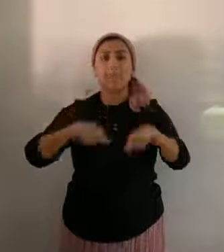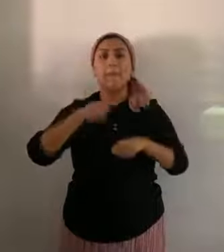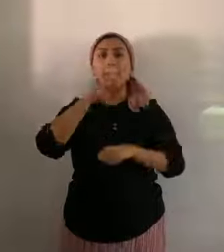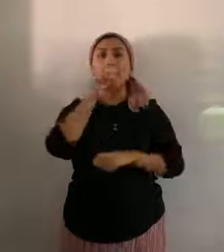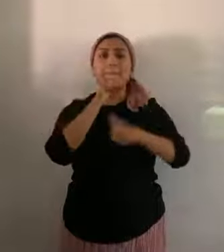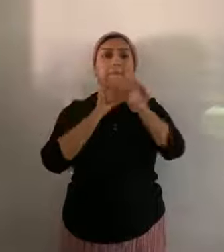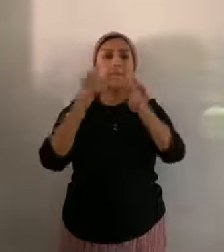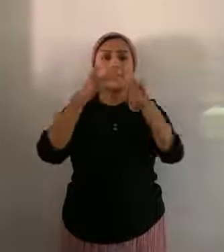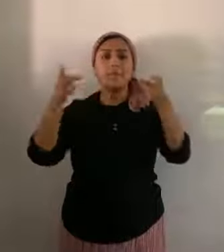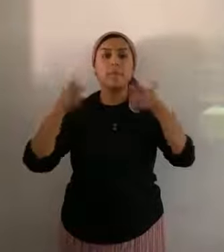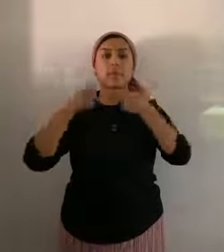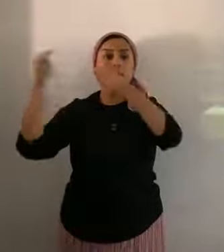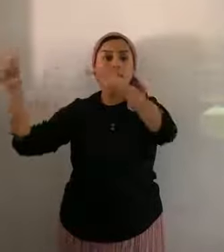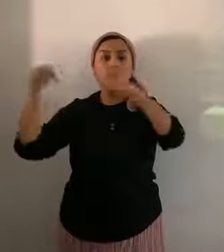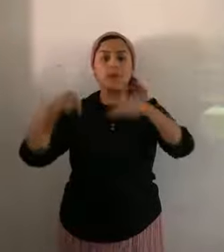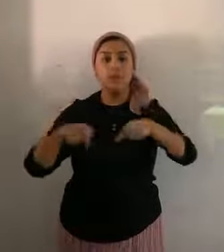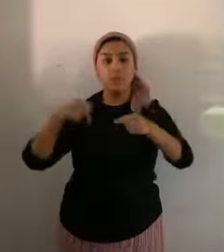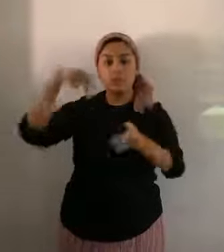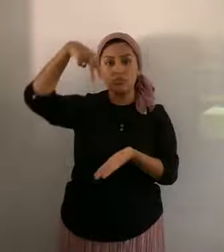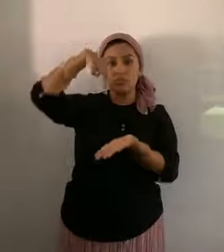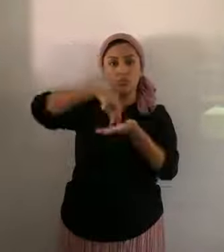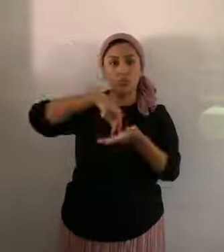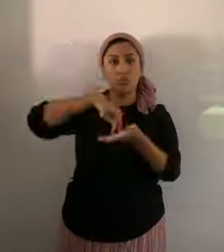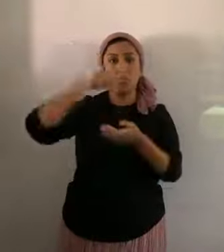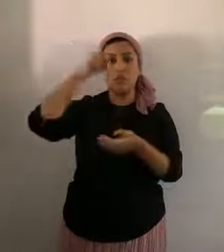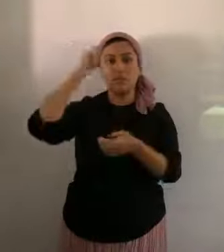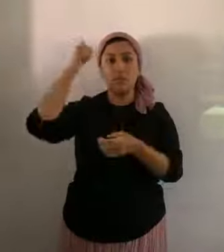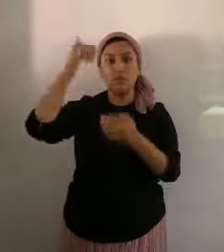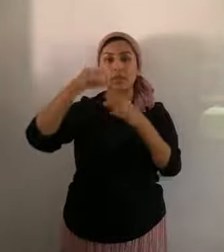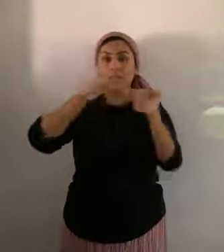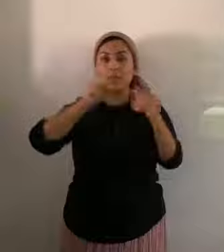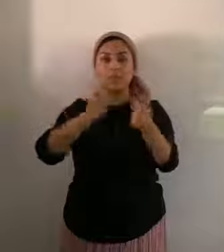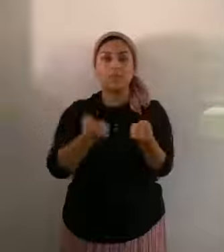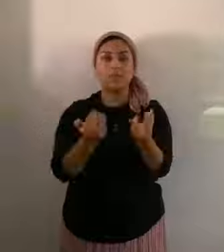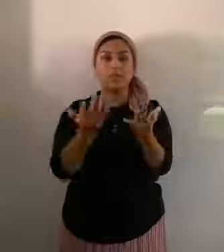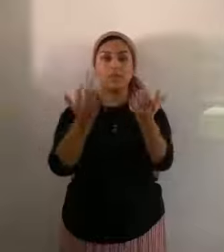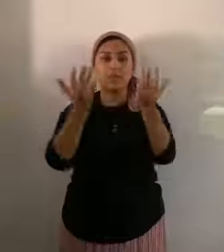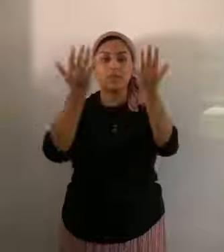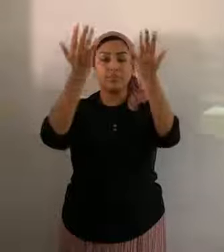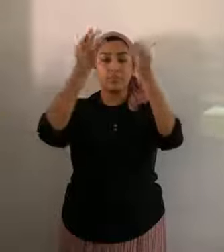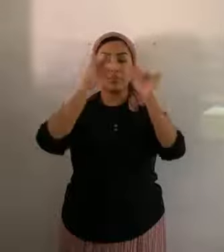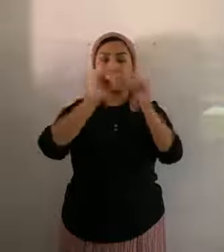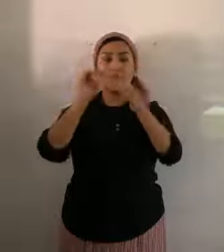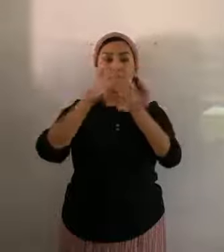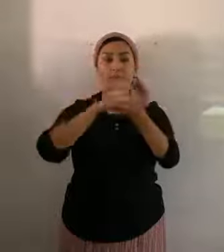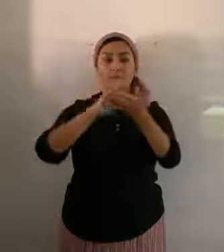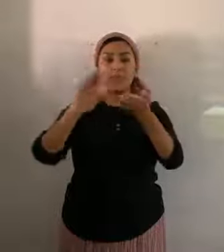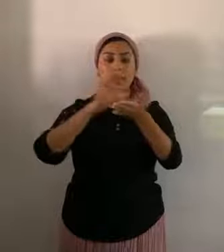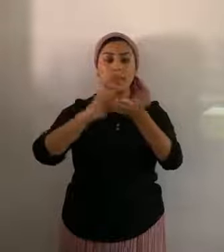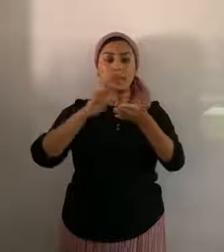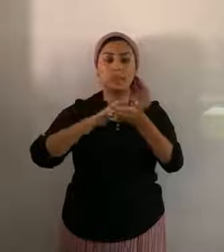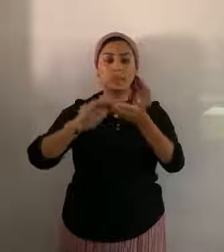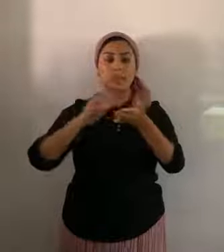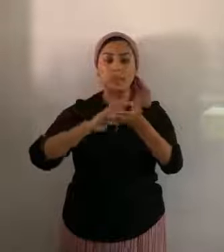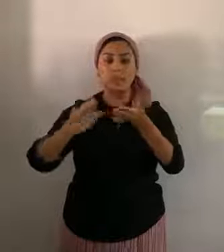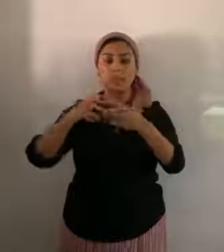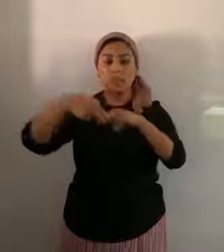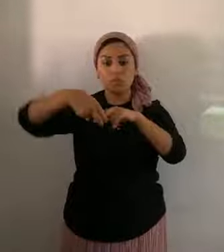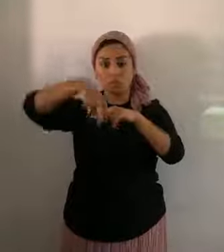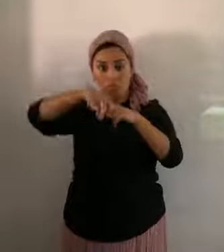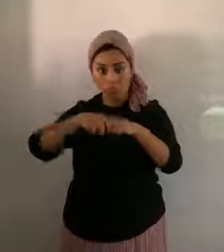su venida? ¿O quién podrá estar en pie cuando él se manifieste? Porque él es como fuego purificador y como jabón de lavadores. Y se sentará para